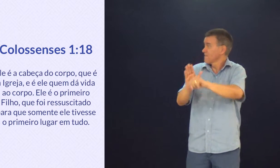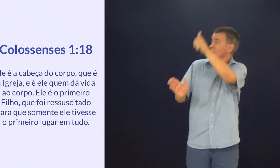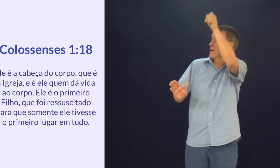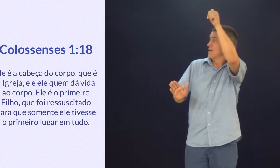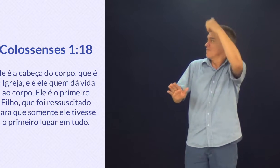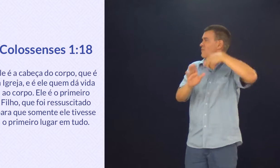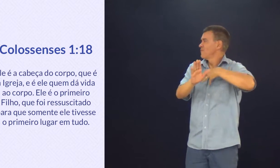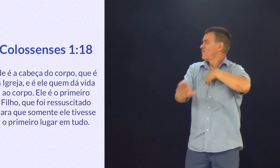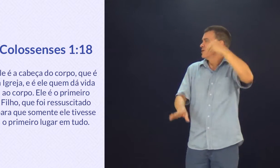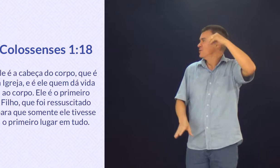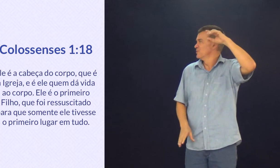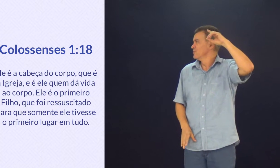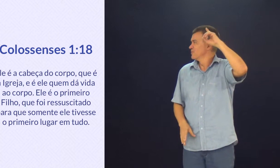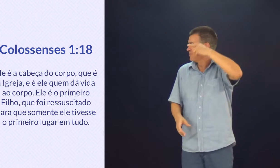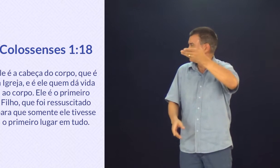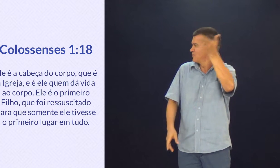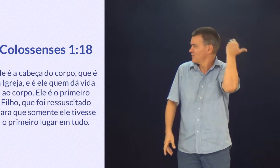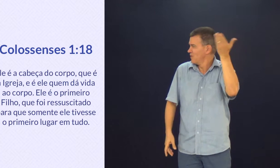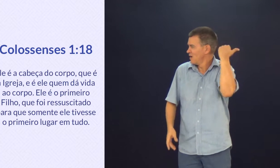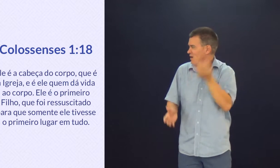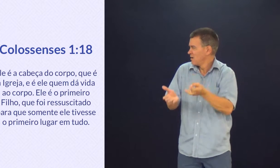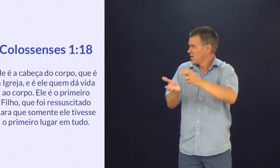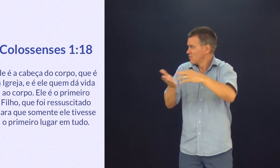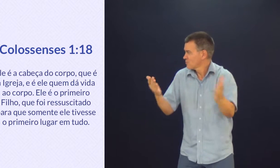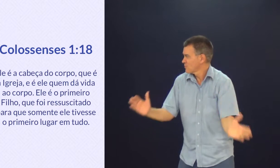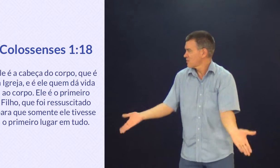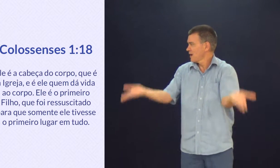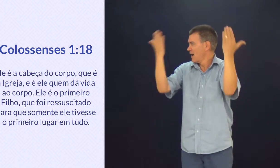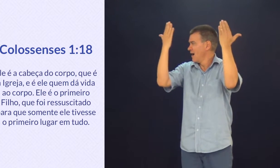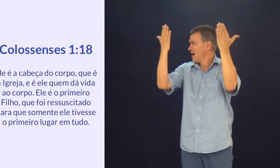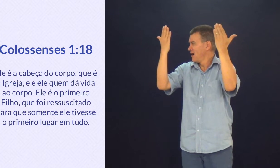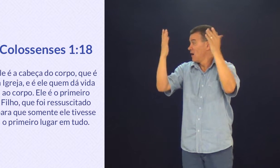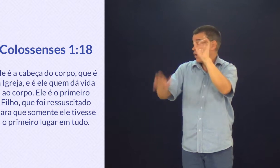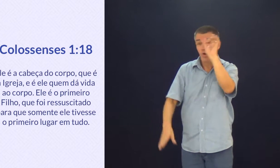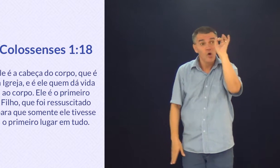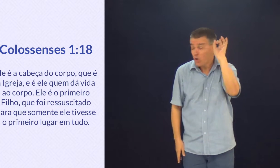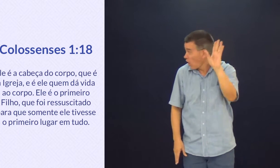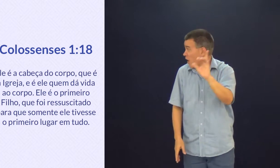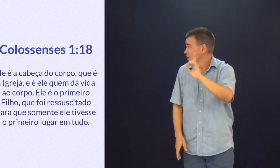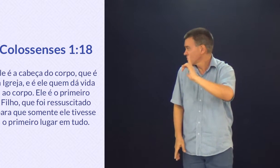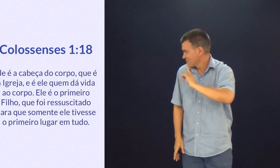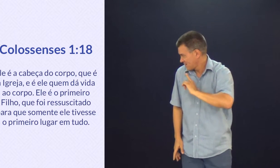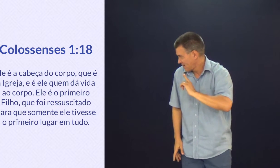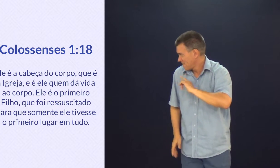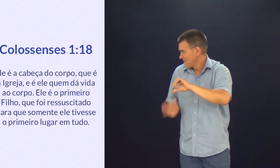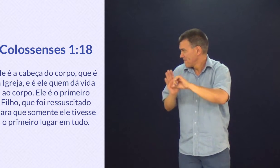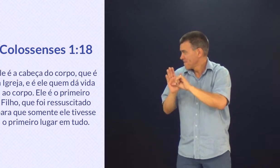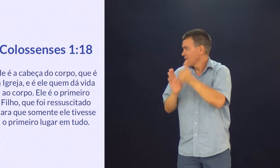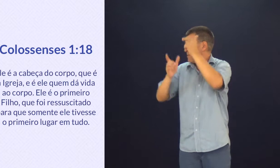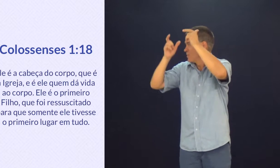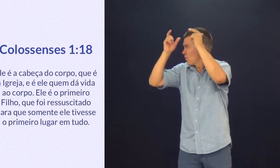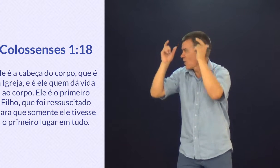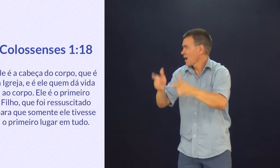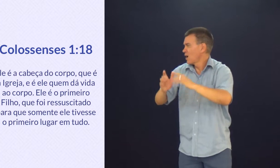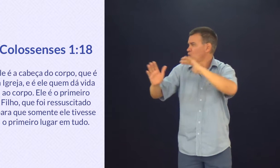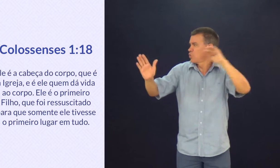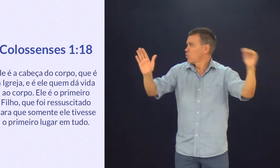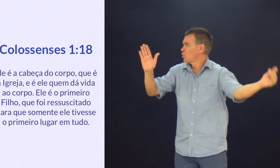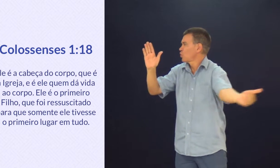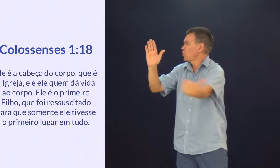filho que foi suscitado para que somente ele tivesse o primeiro lugar em